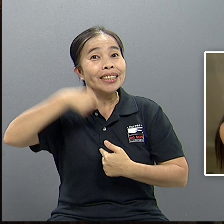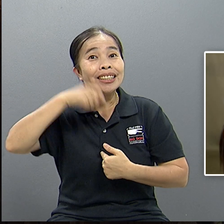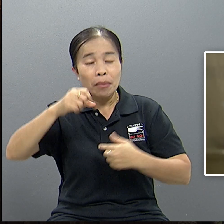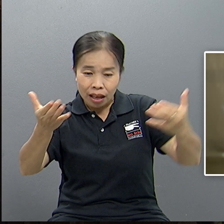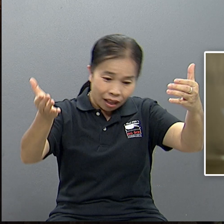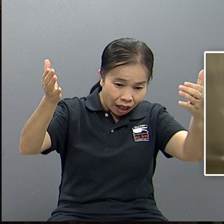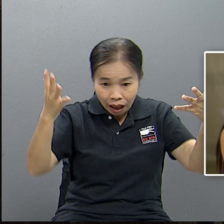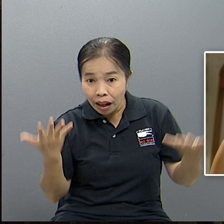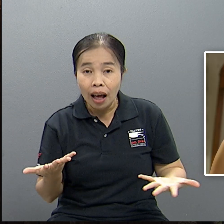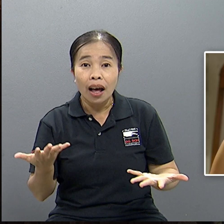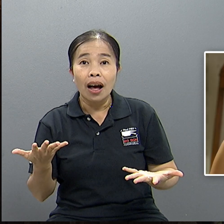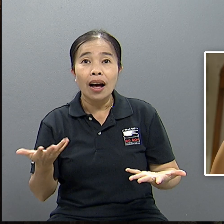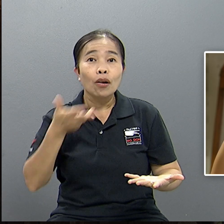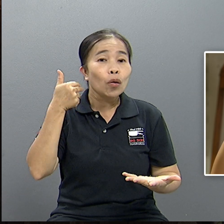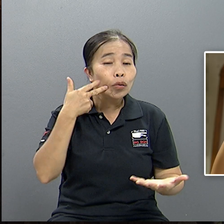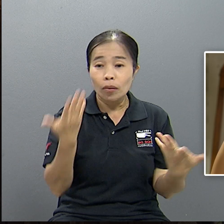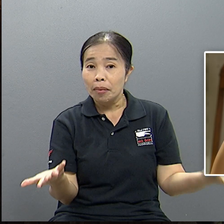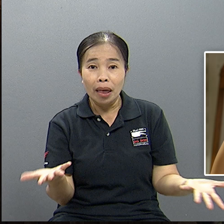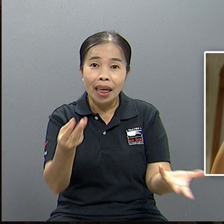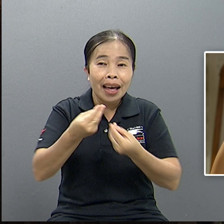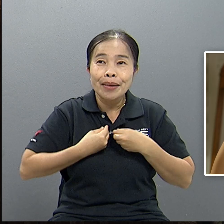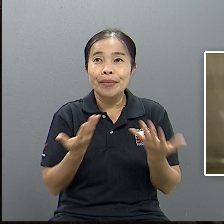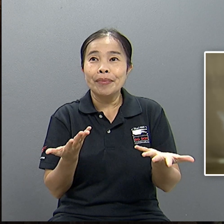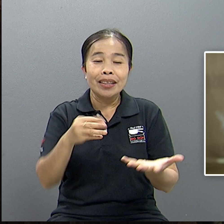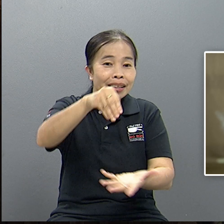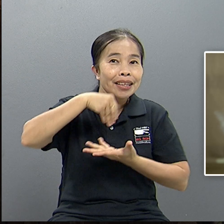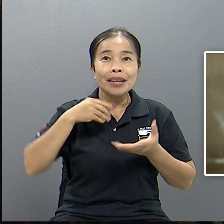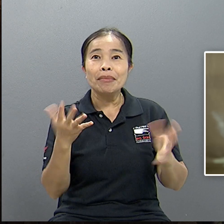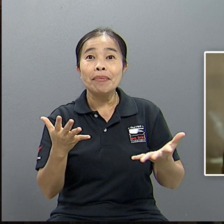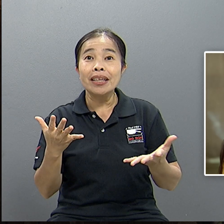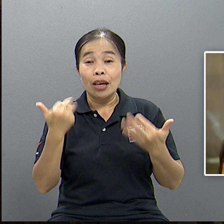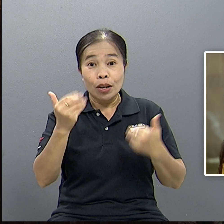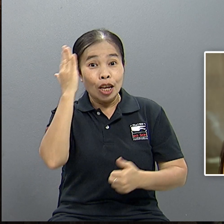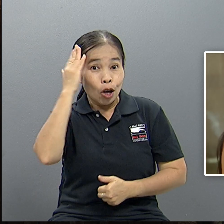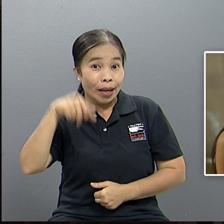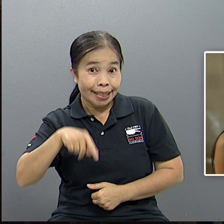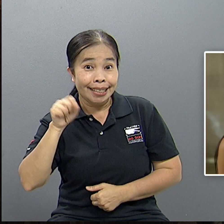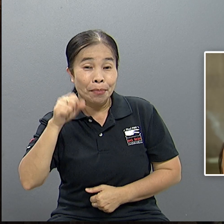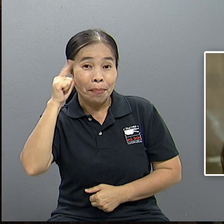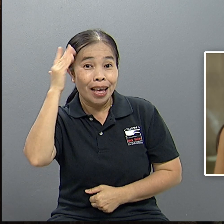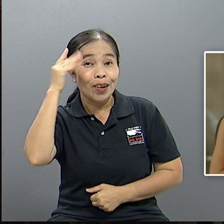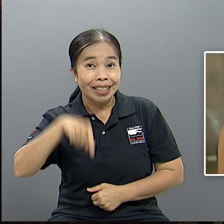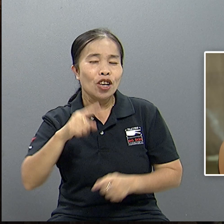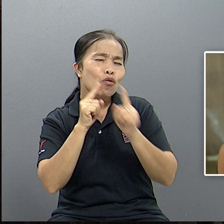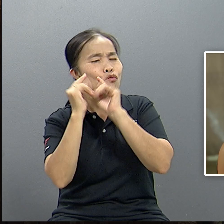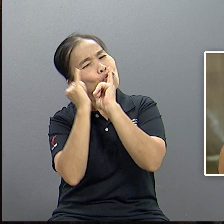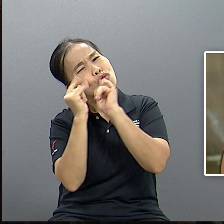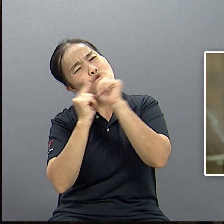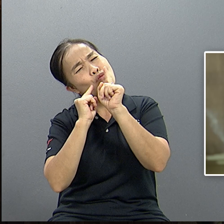ล่ะไม่เห็นจะมีขนมอะไรมาฝากกันเลยแล้วคืนนี้แม่จะนอนค้างที่นี่ไหมจะได้คุยกัน